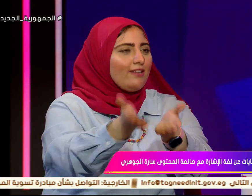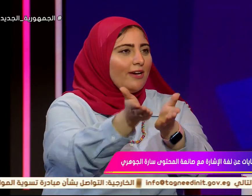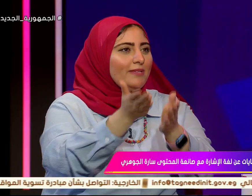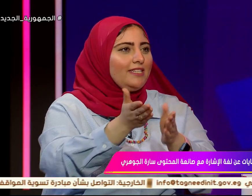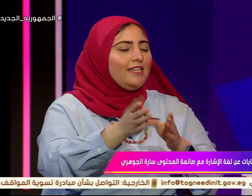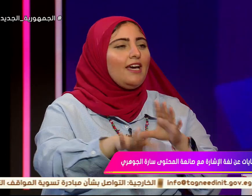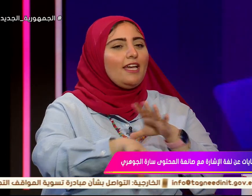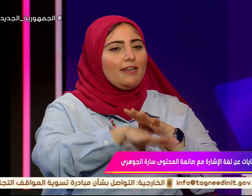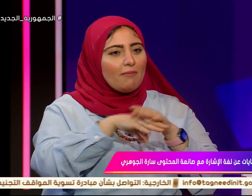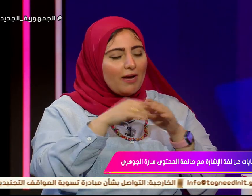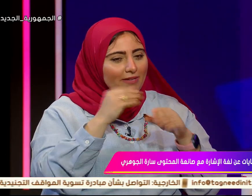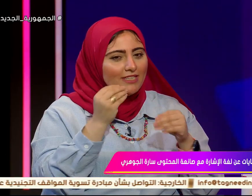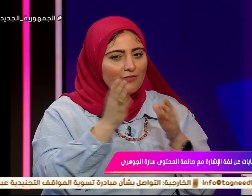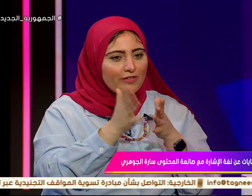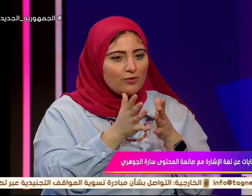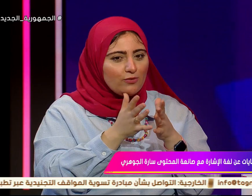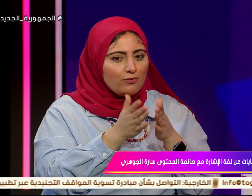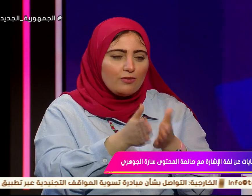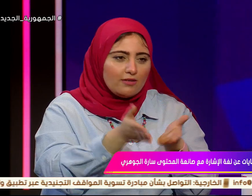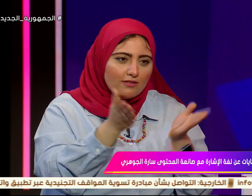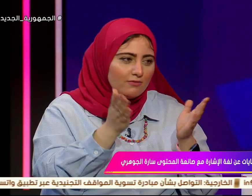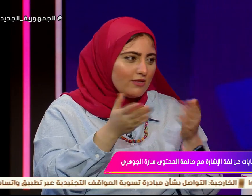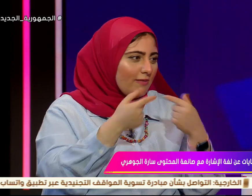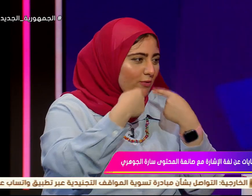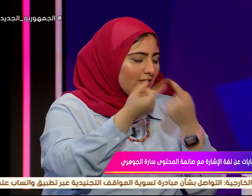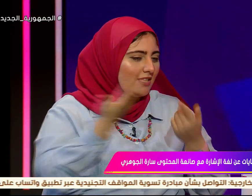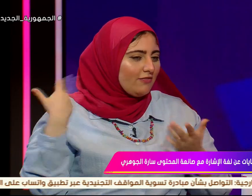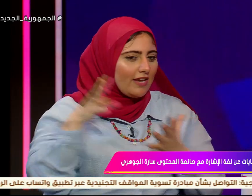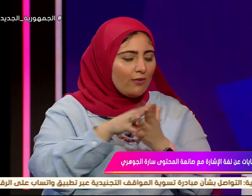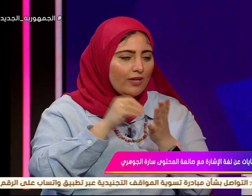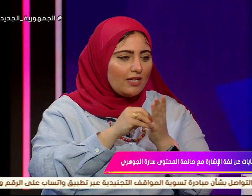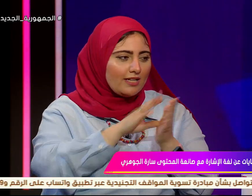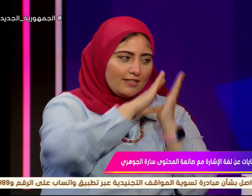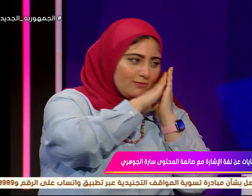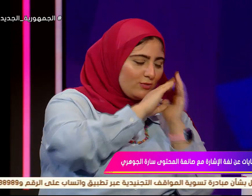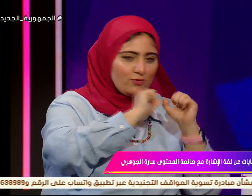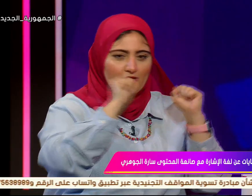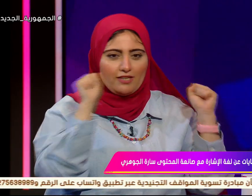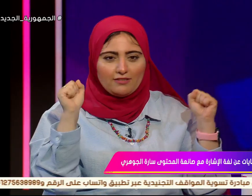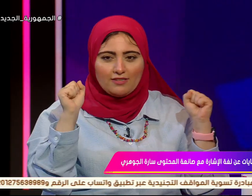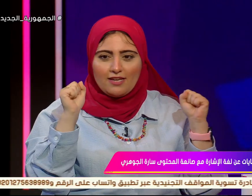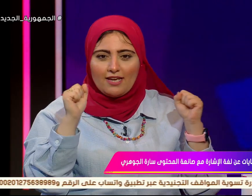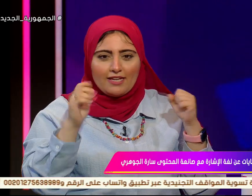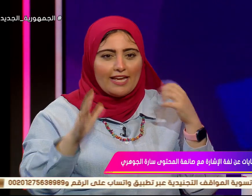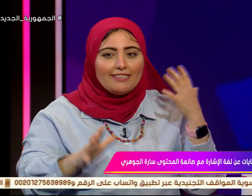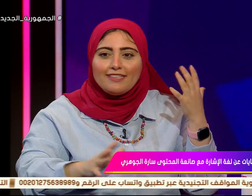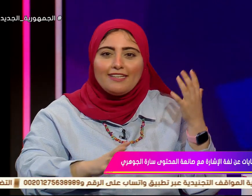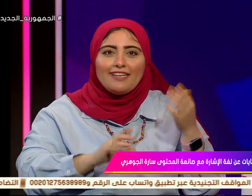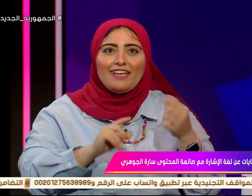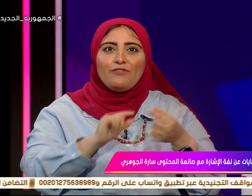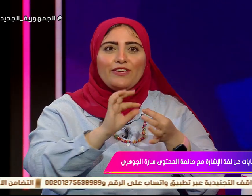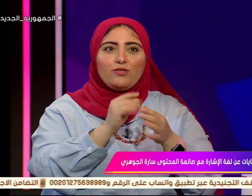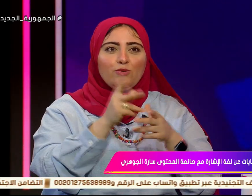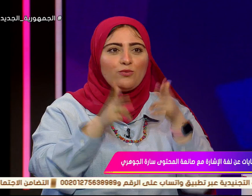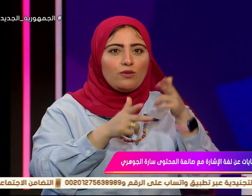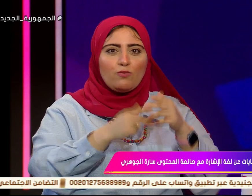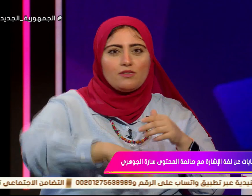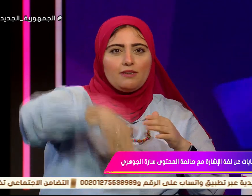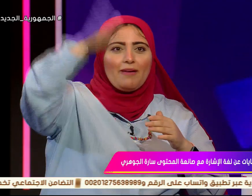يلا اعملي لما عملت الفيديو وزي ما قلت لك في الاول انا نمت وصحيت لقيت الفيديو واصل بقى